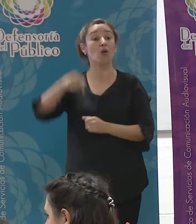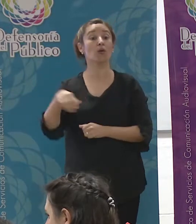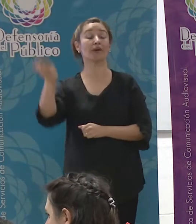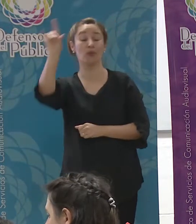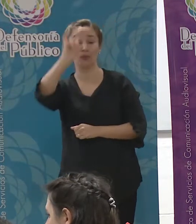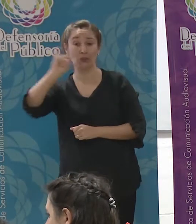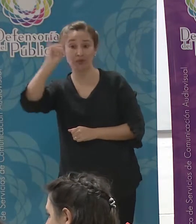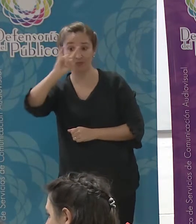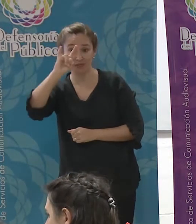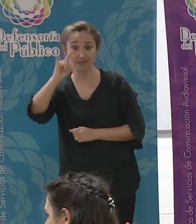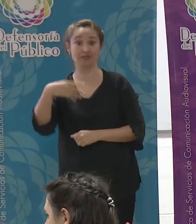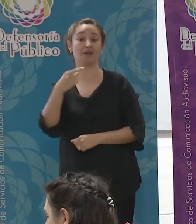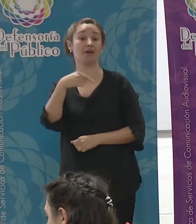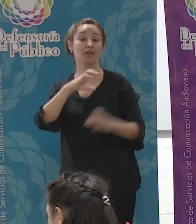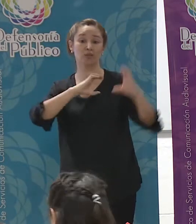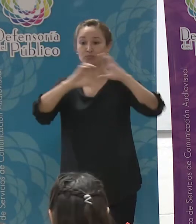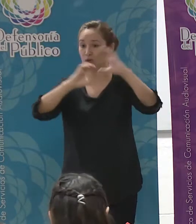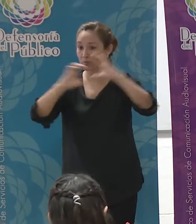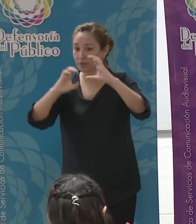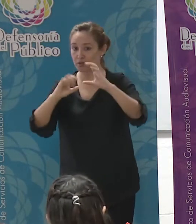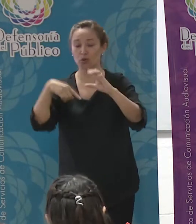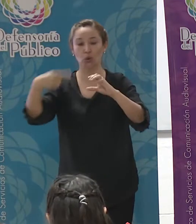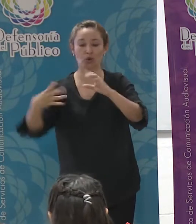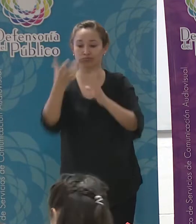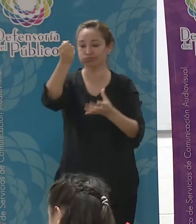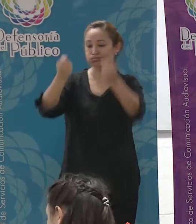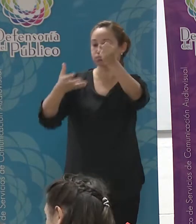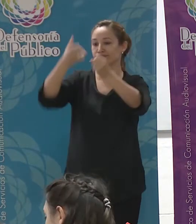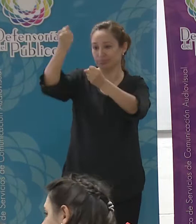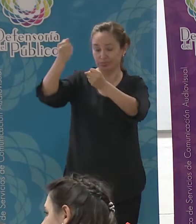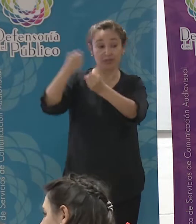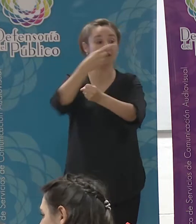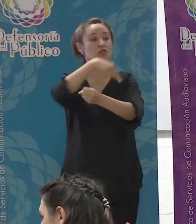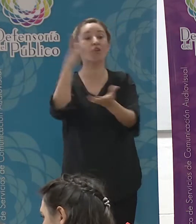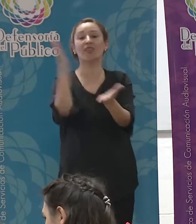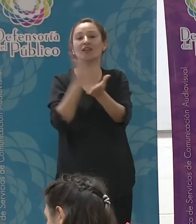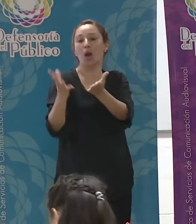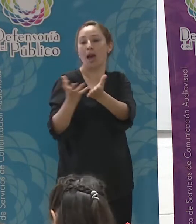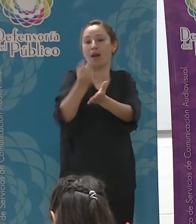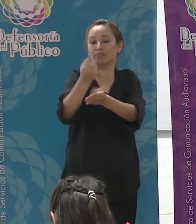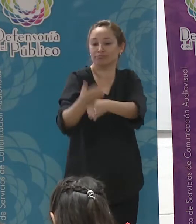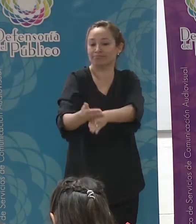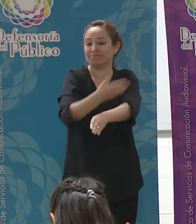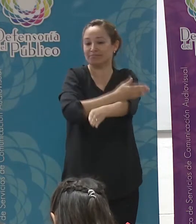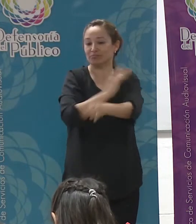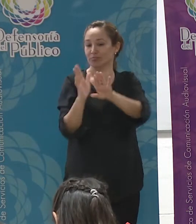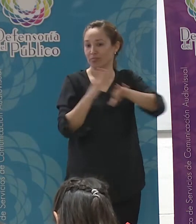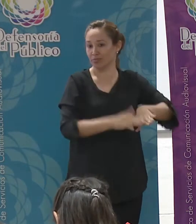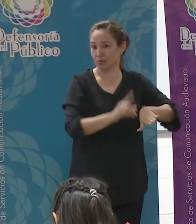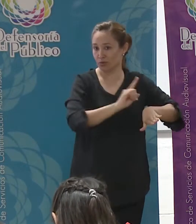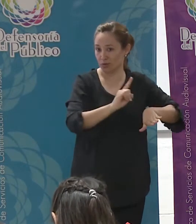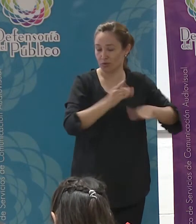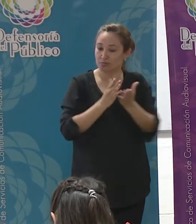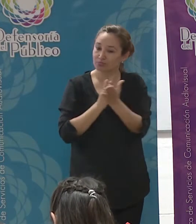universitarios hemos logrado diversas conquistas que nos permitieron crecer. Son derechos adquiridos a los que no queremos renunciar.